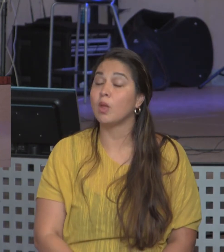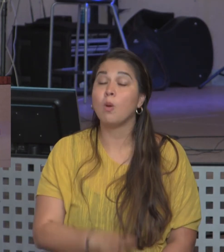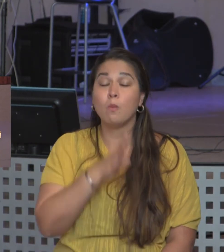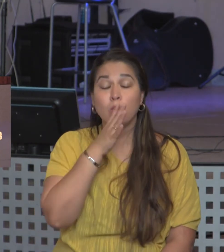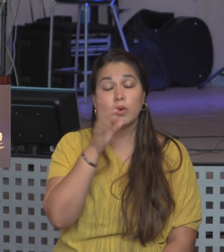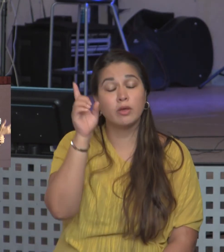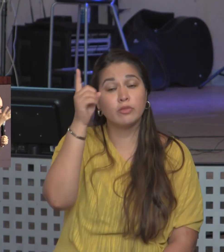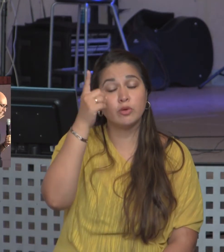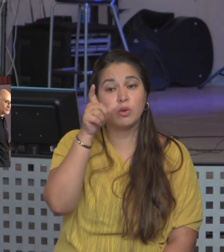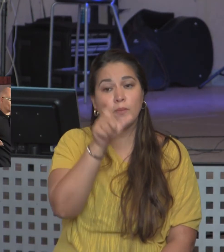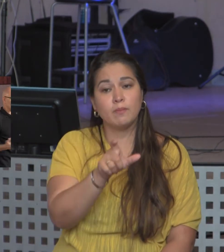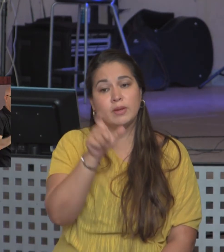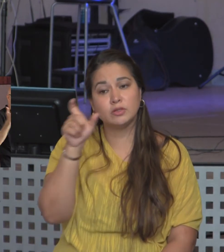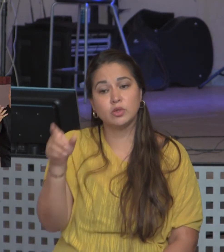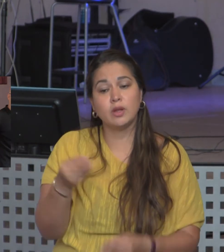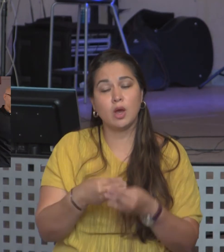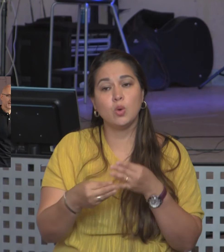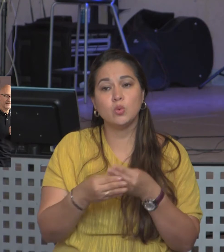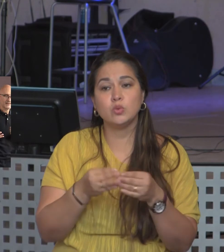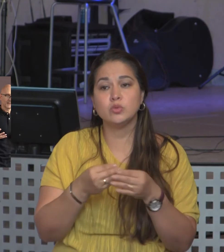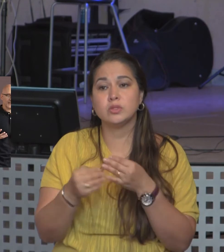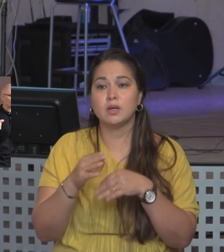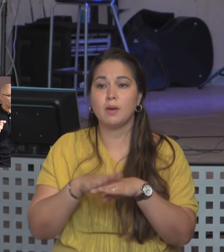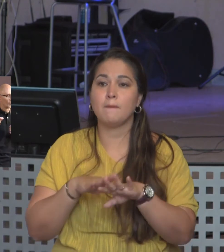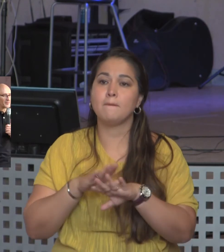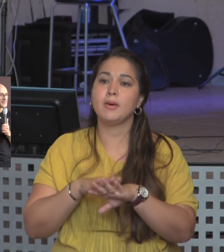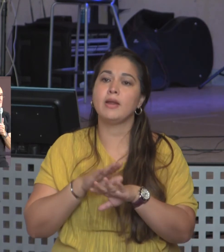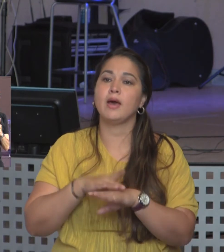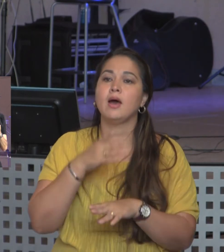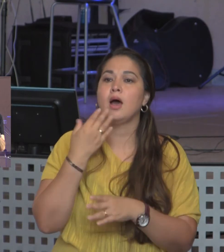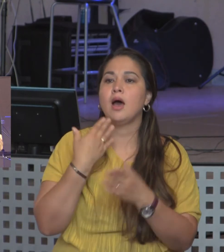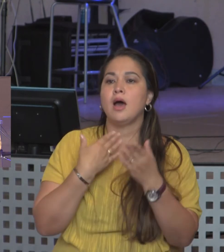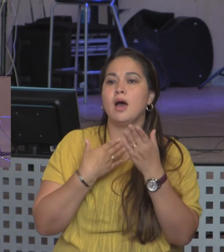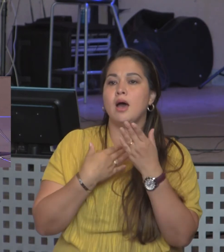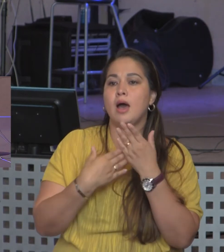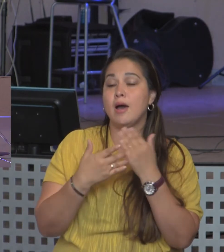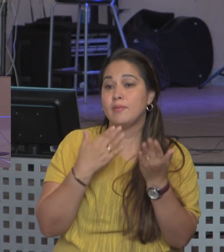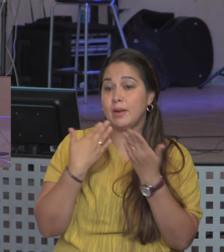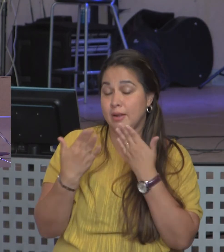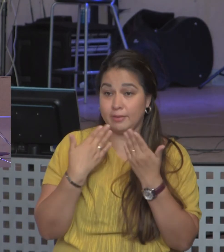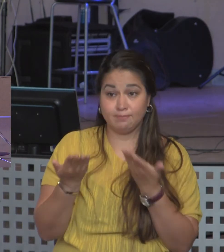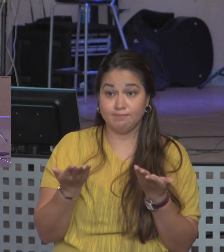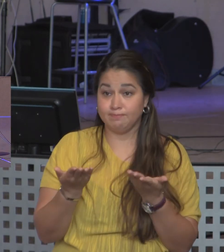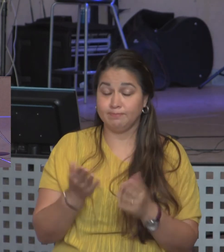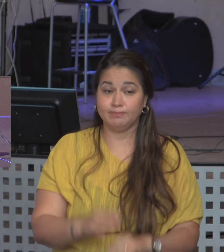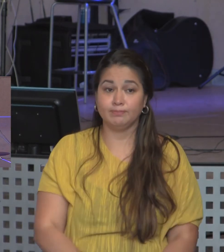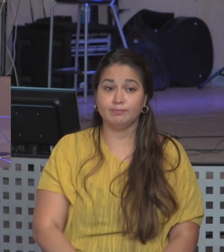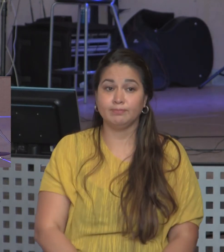Entre muchas de las palabras que podemos escuchar, estoy convencidísimo